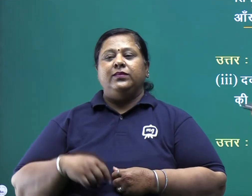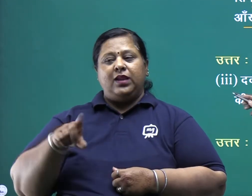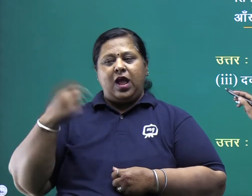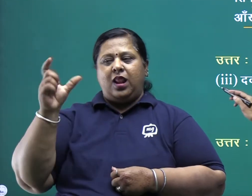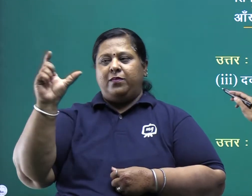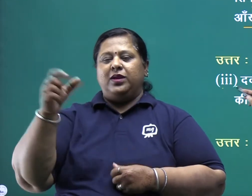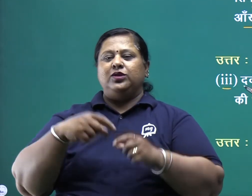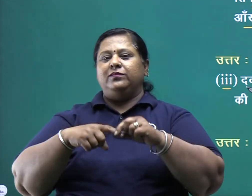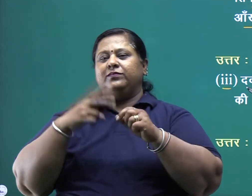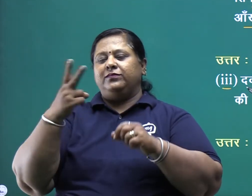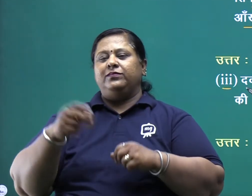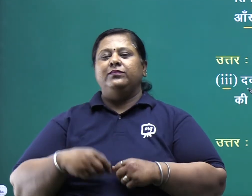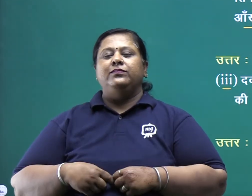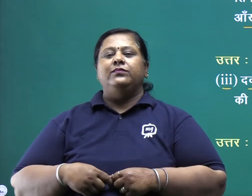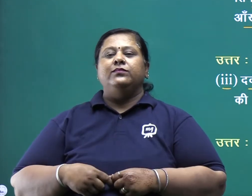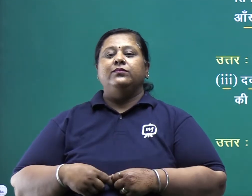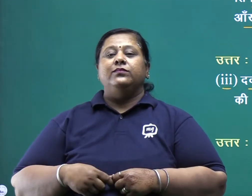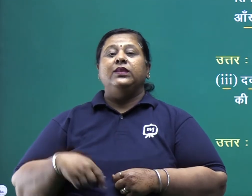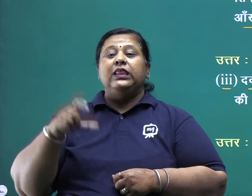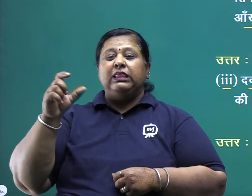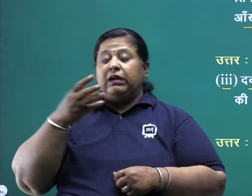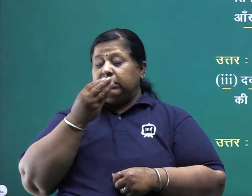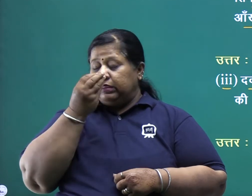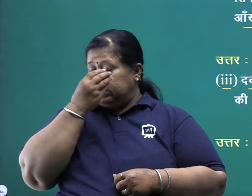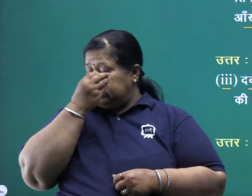अगला प्रश्न, दर्द की